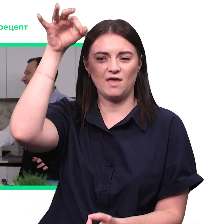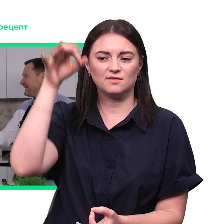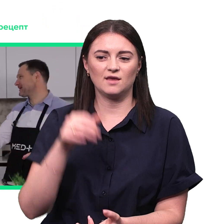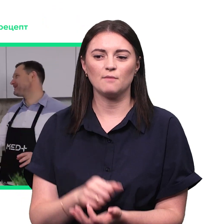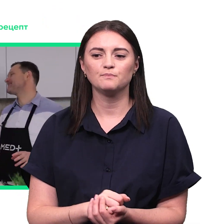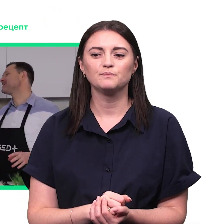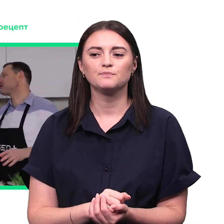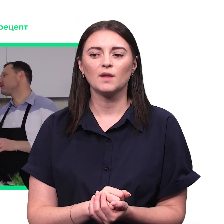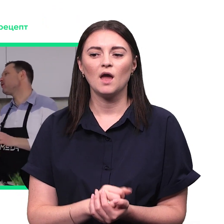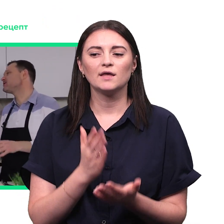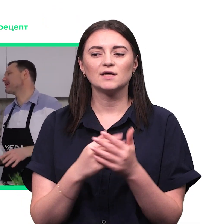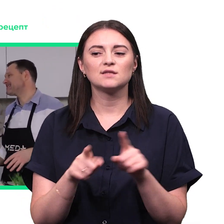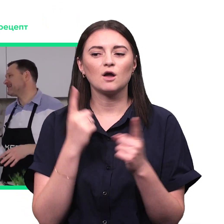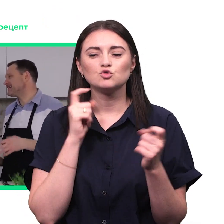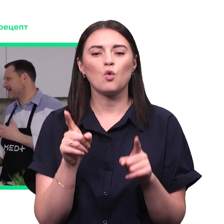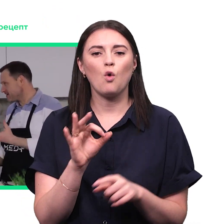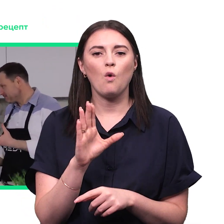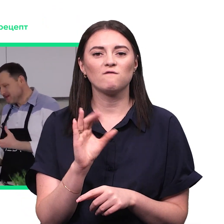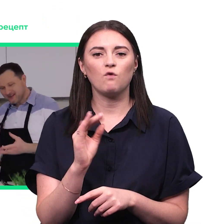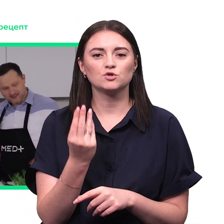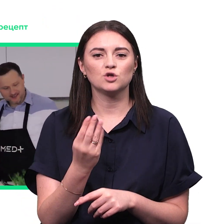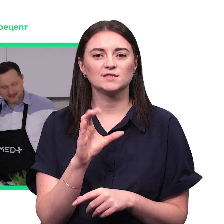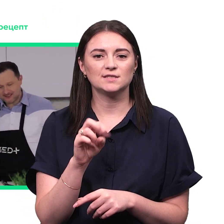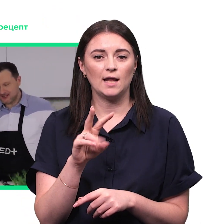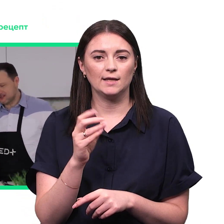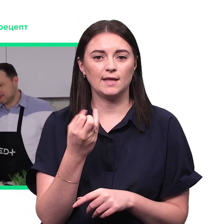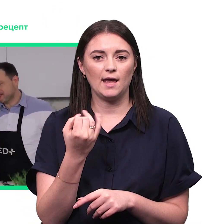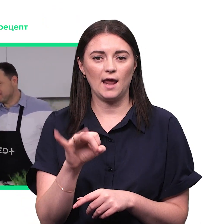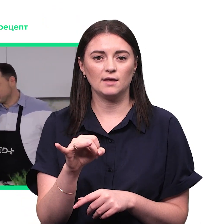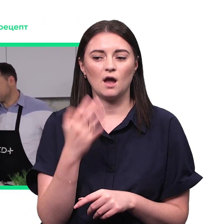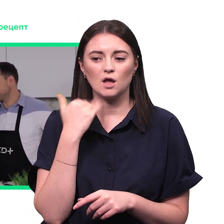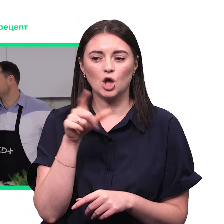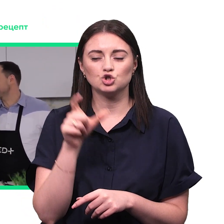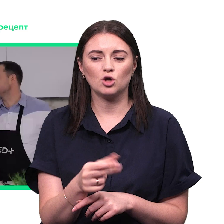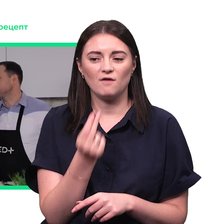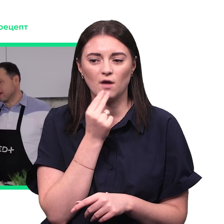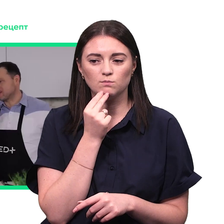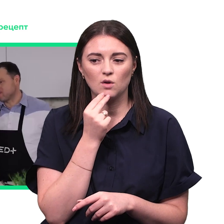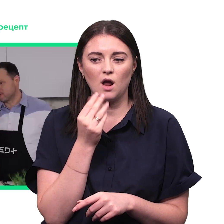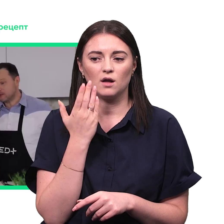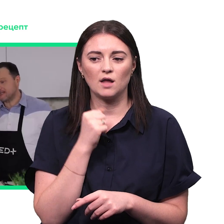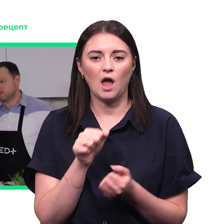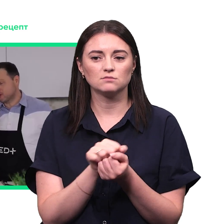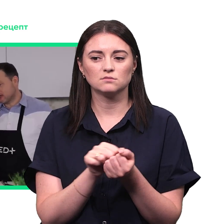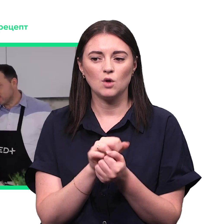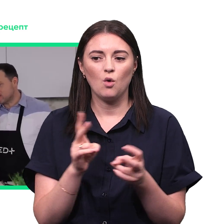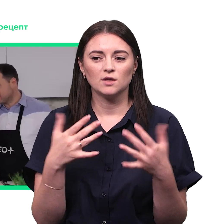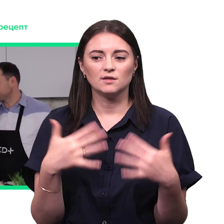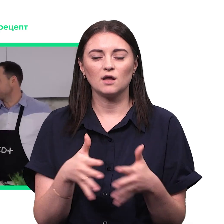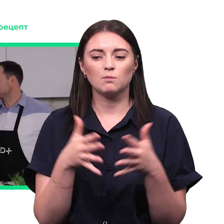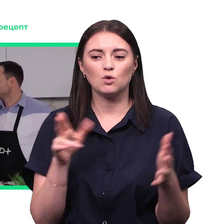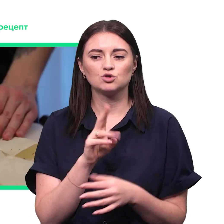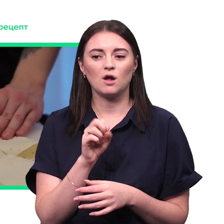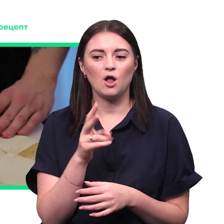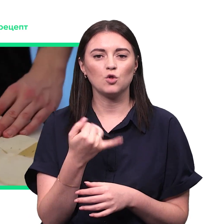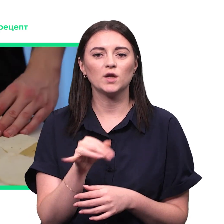вертель. Есть такая информация, что такое овощ, как сельдерей. Когда человек его употребляет, когда он его разжевывает, он тратит больше калорий, чем